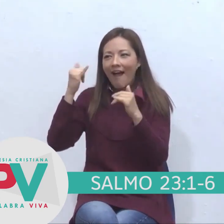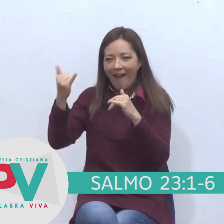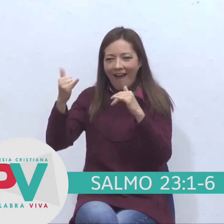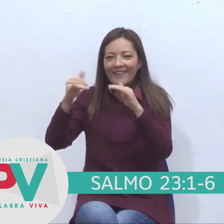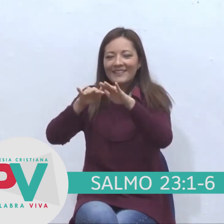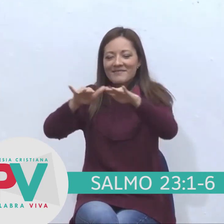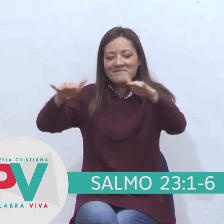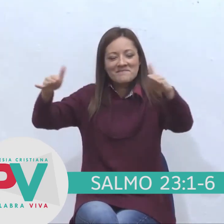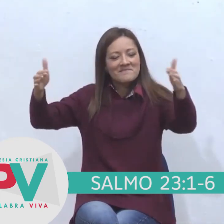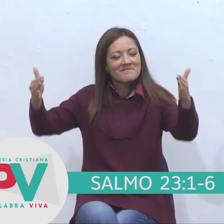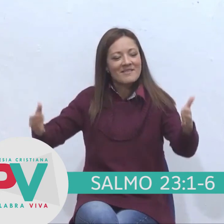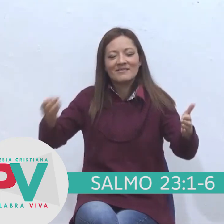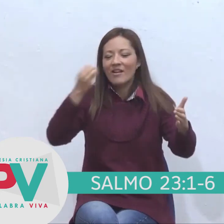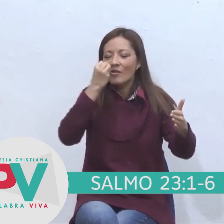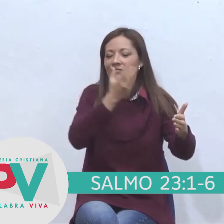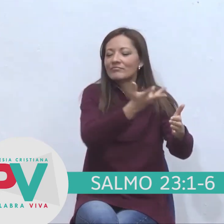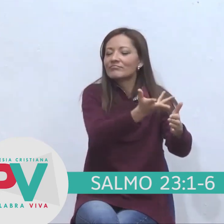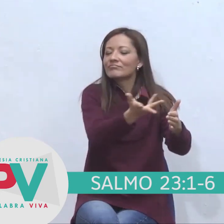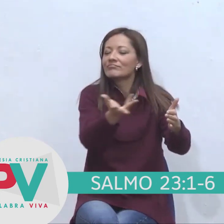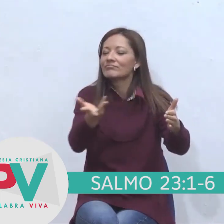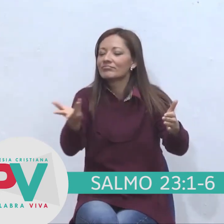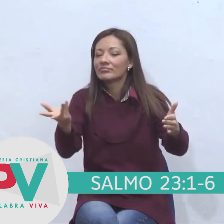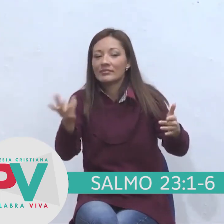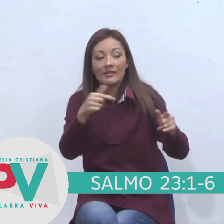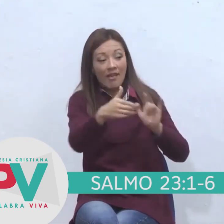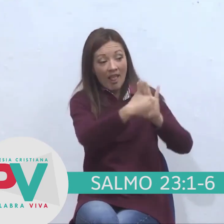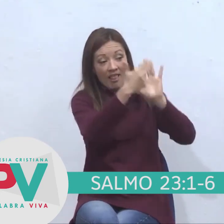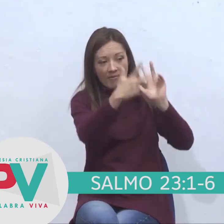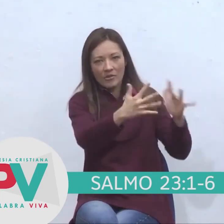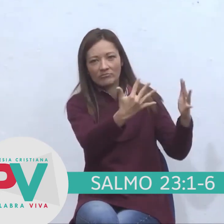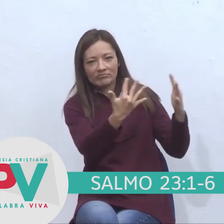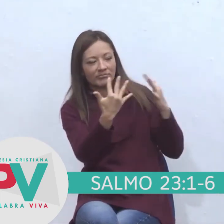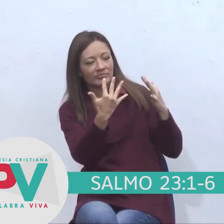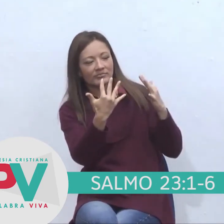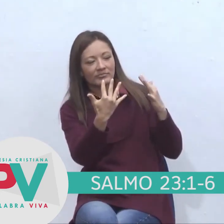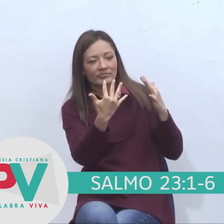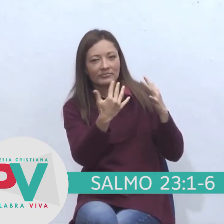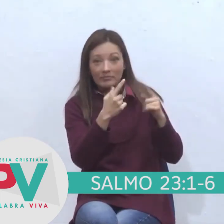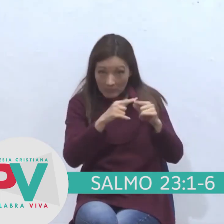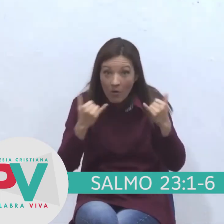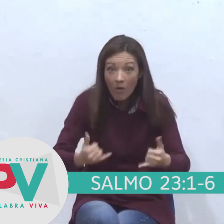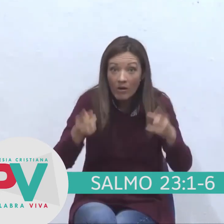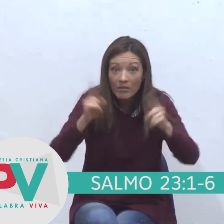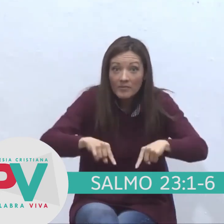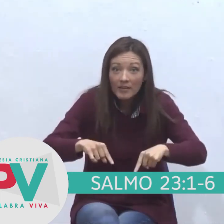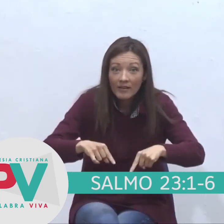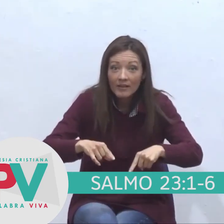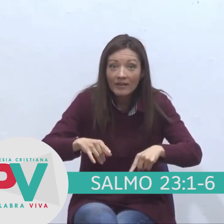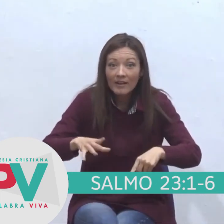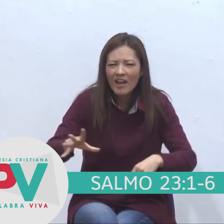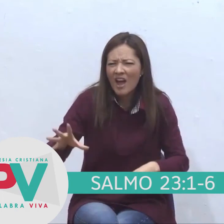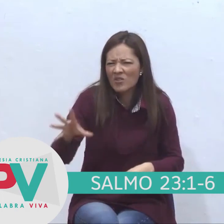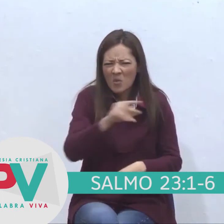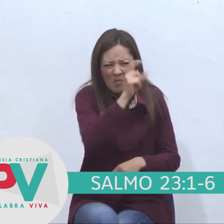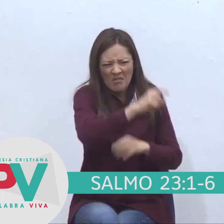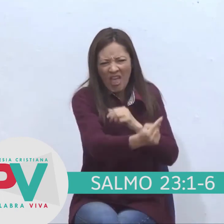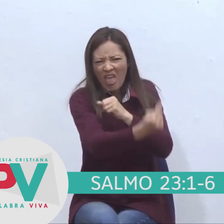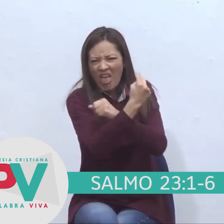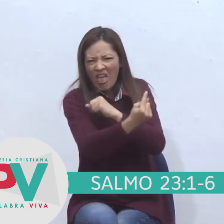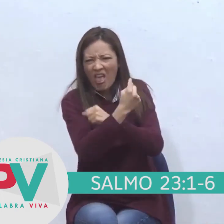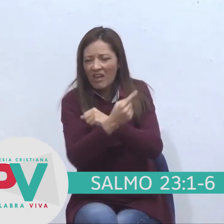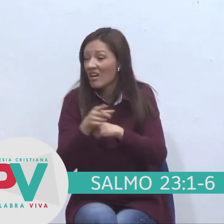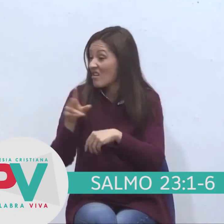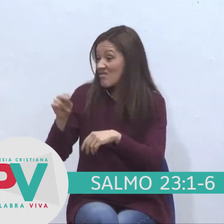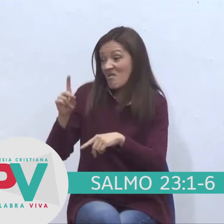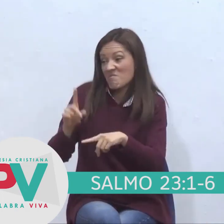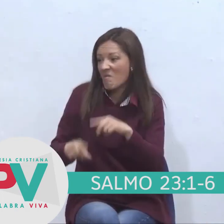mesa delante de mí, en presencia de mis angustiadores. Pero en este momento también, a todos aquellos que nos acusan y dicen que no